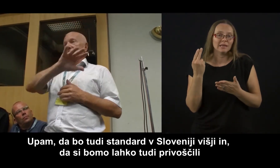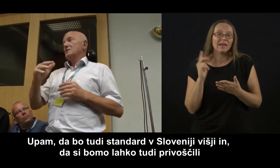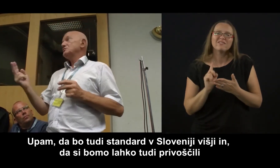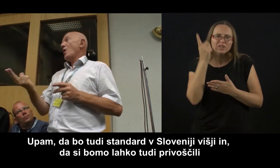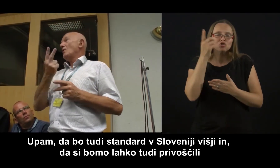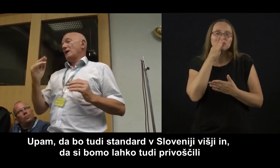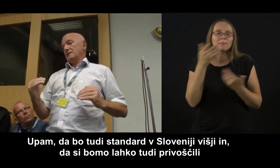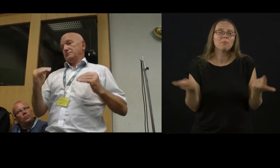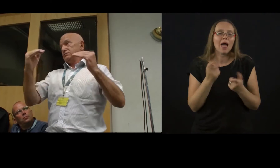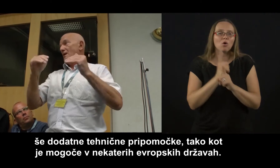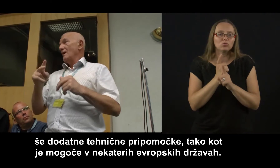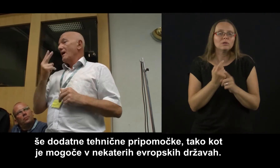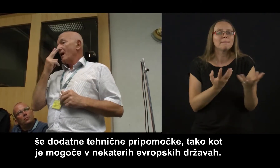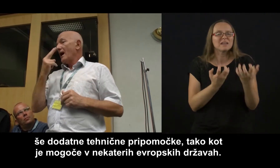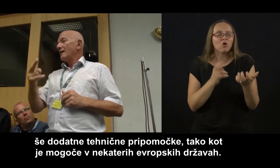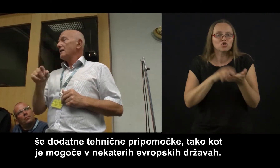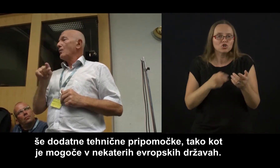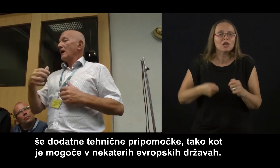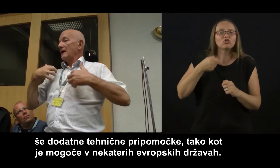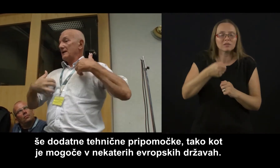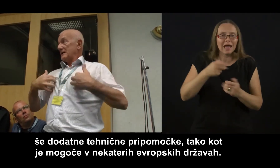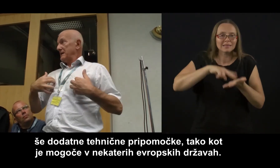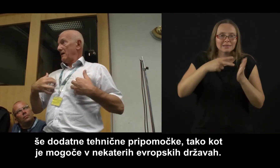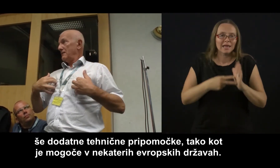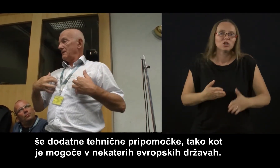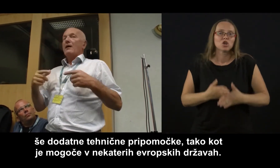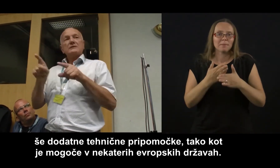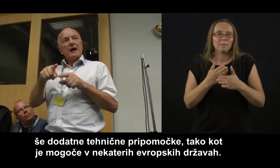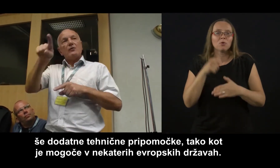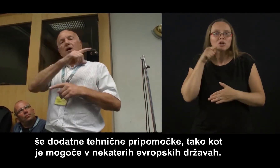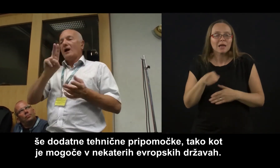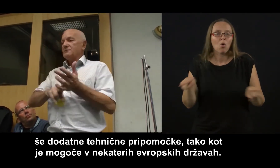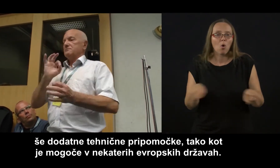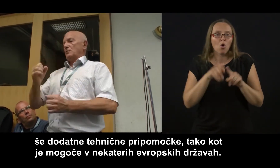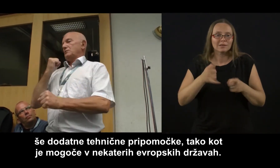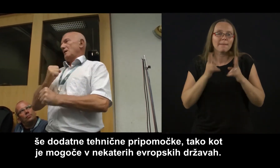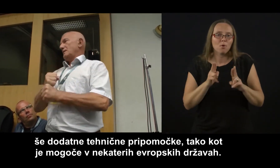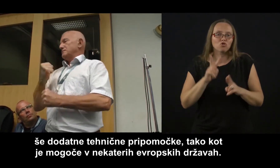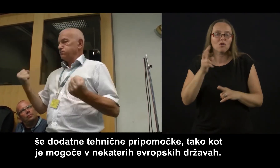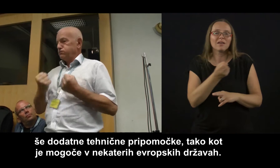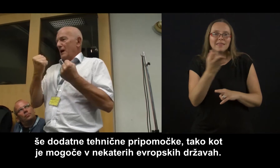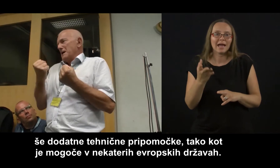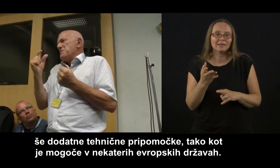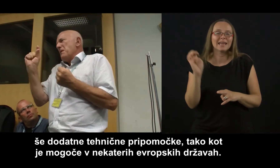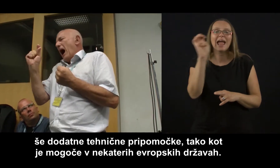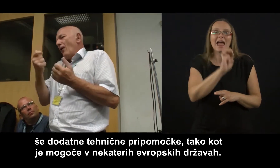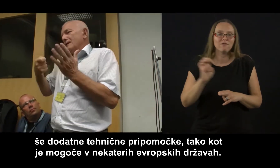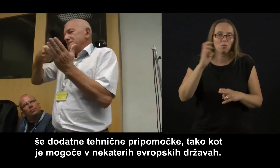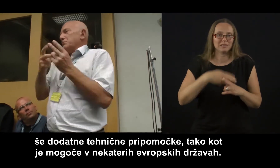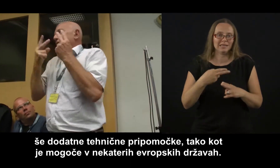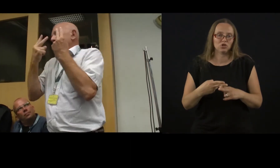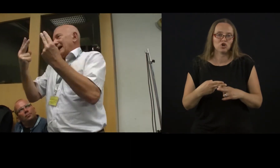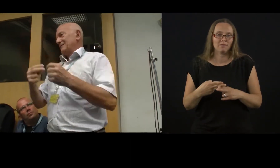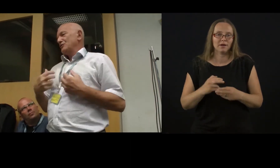in da si bomo lahko tudi privoščili še dodatne tehnične pripomočke, tako kot je mogoče v nekaterih